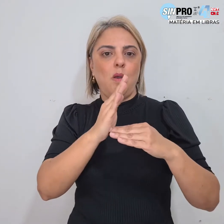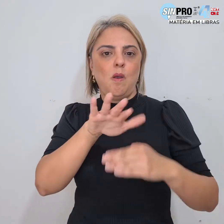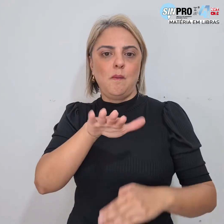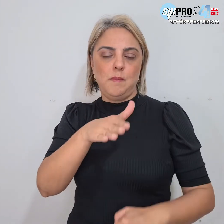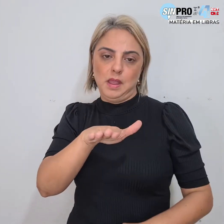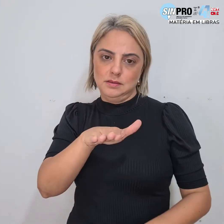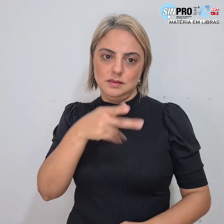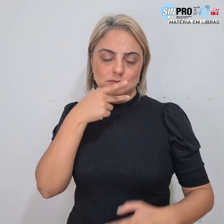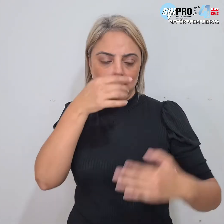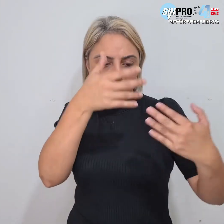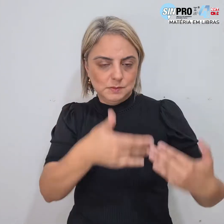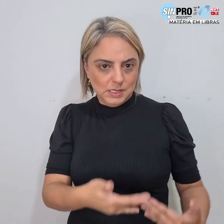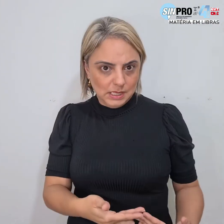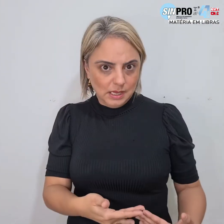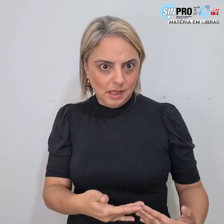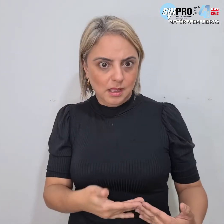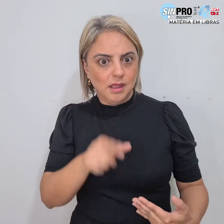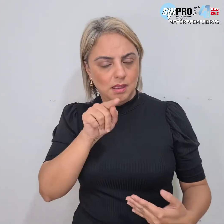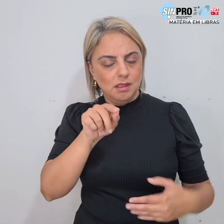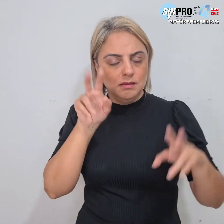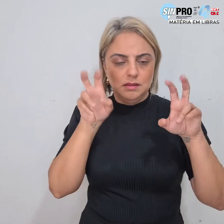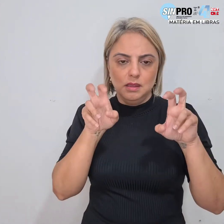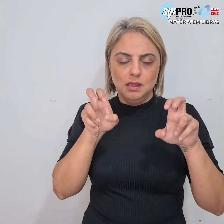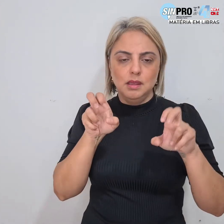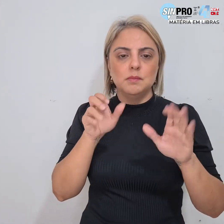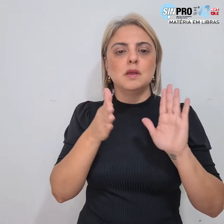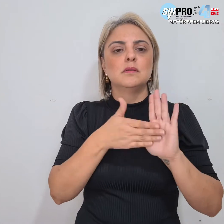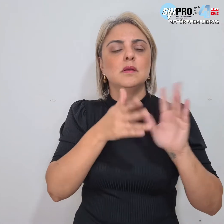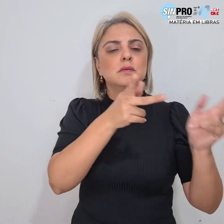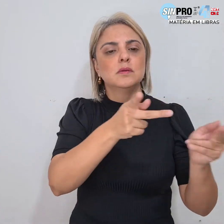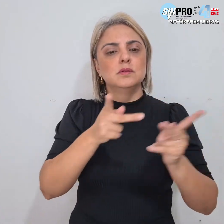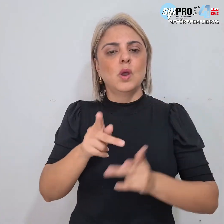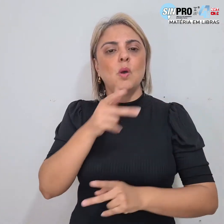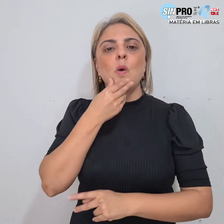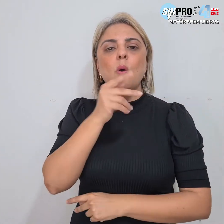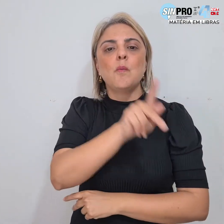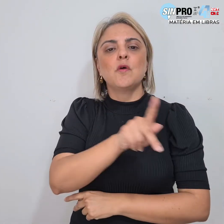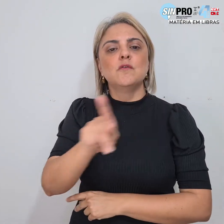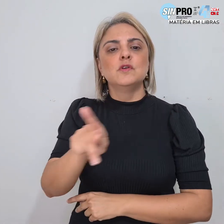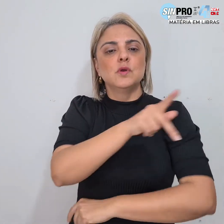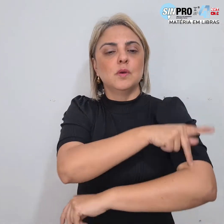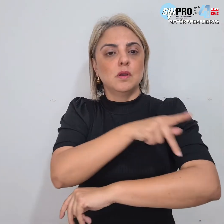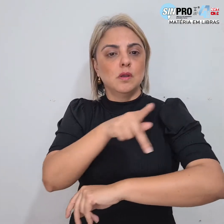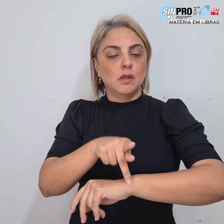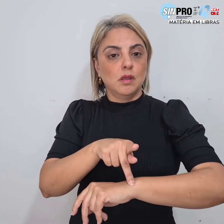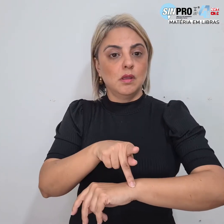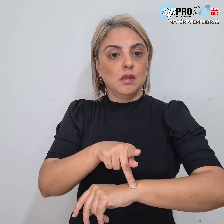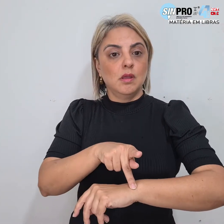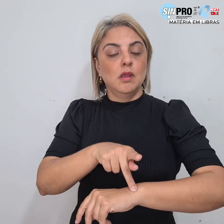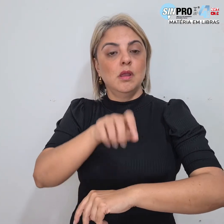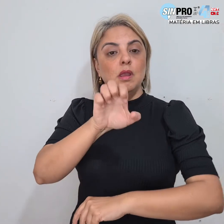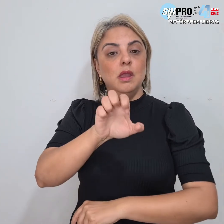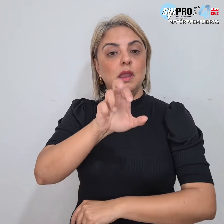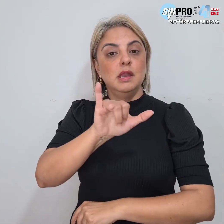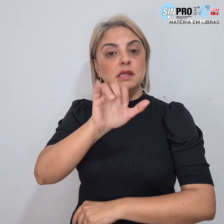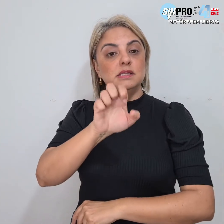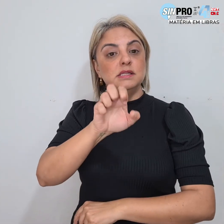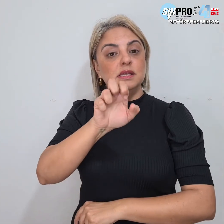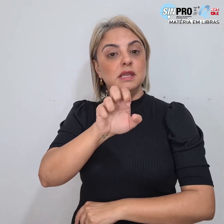média. Para falar um pouco mais sobre esse tema, foram convidados o professor e pedagogo Elizevelton Silva,